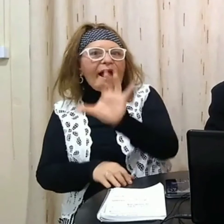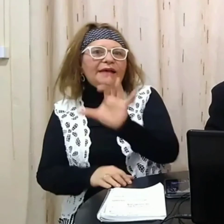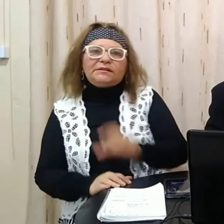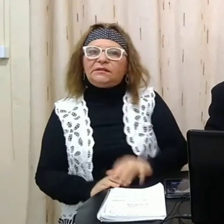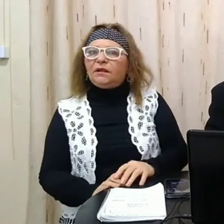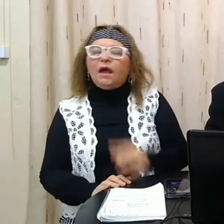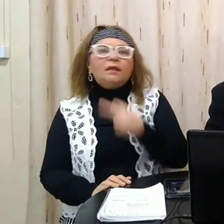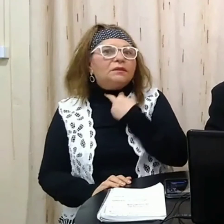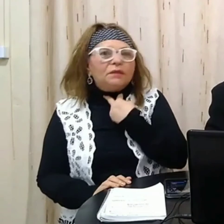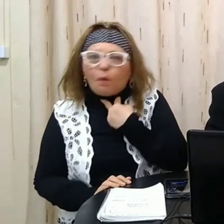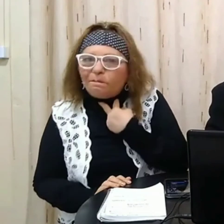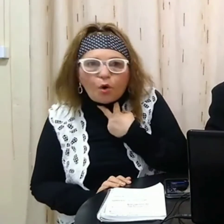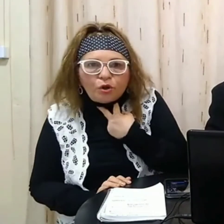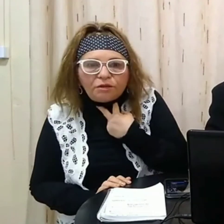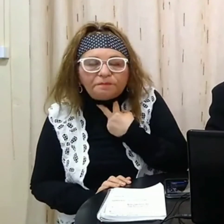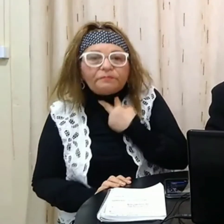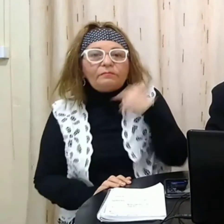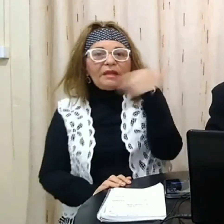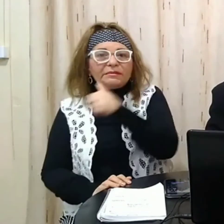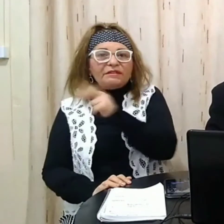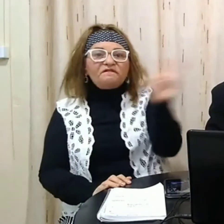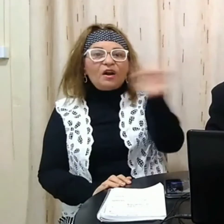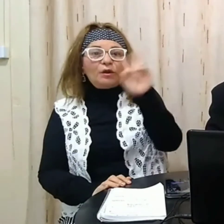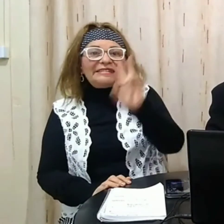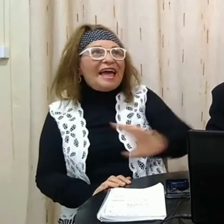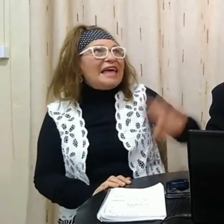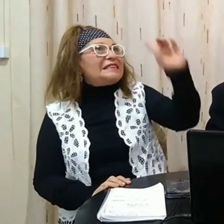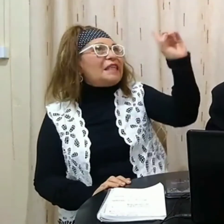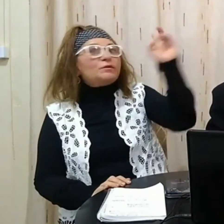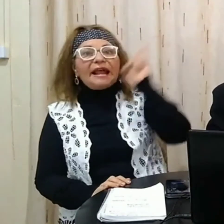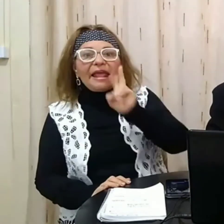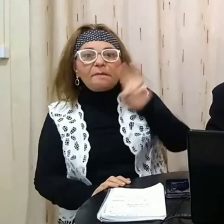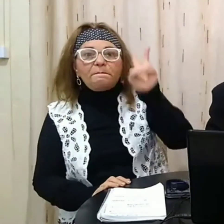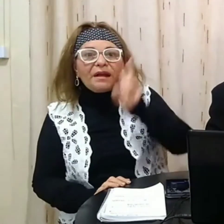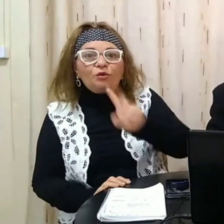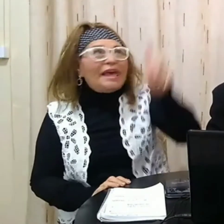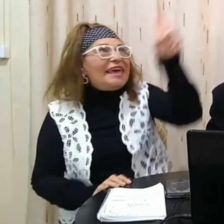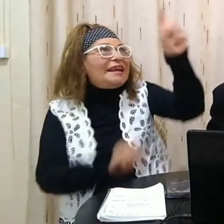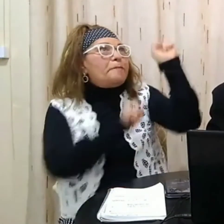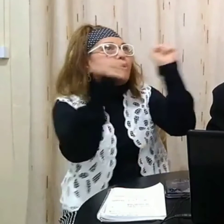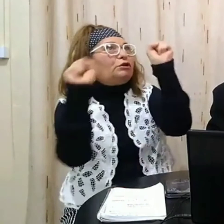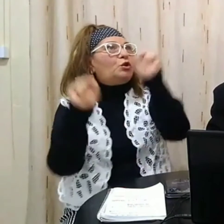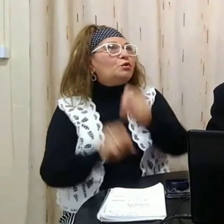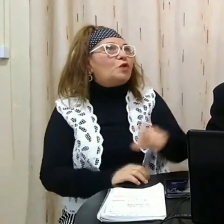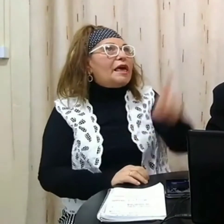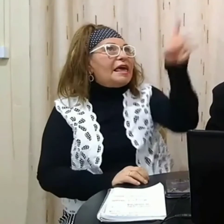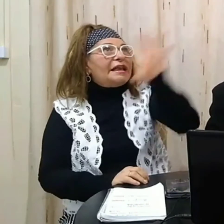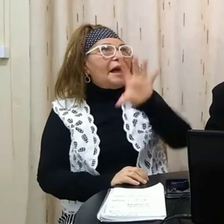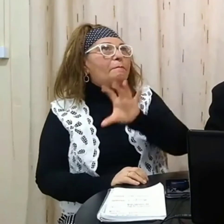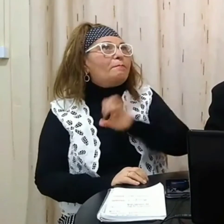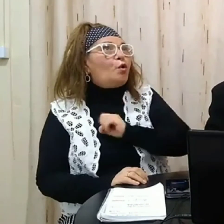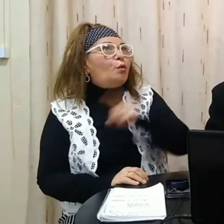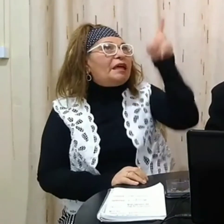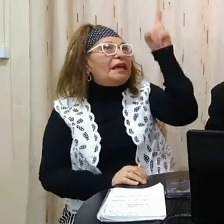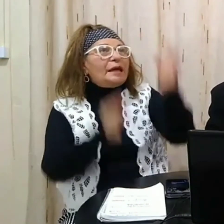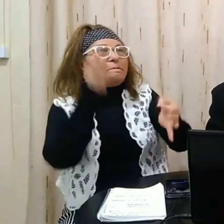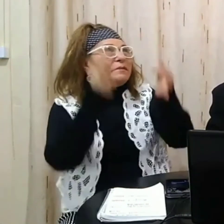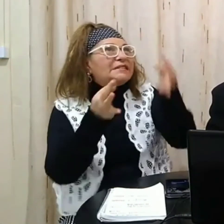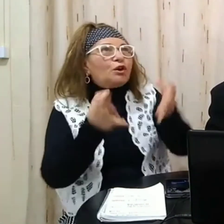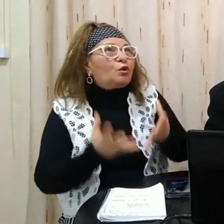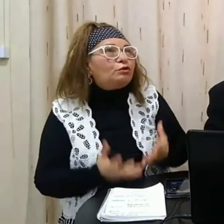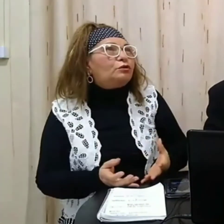valorizando Deus o tempo todo, lembrando que Ele é todo-poderoso, que Ele é cheio de amor e de misericórdia, que Ele é justo, que Ele é santo e